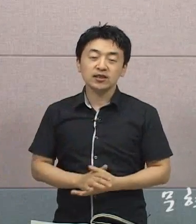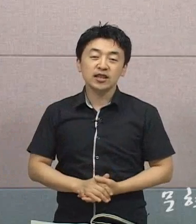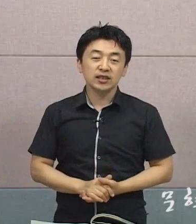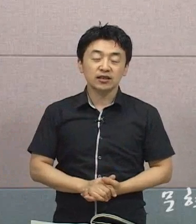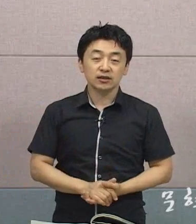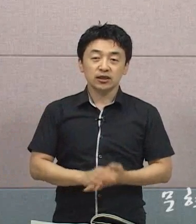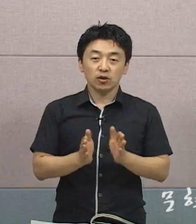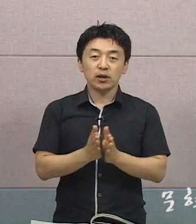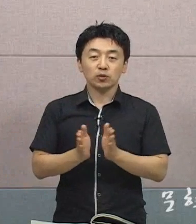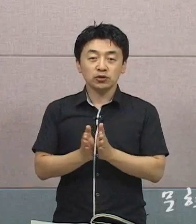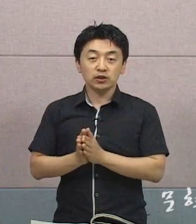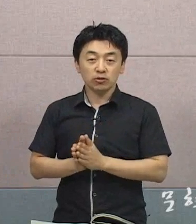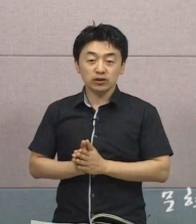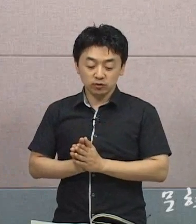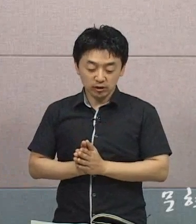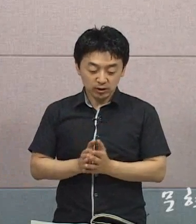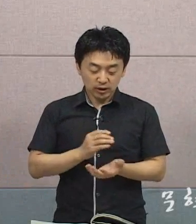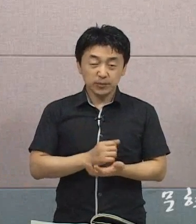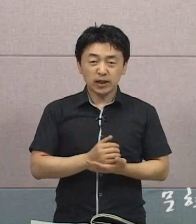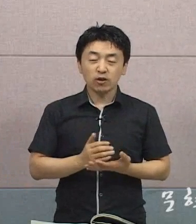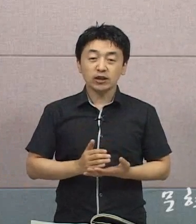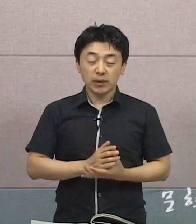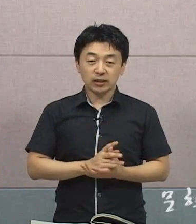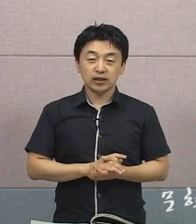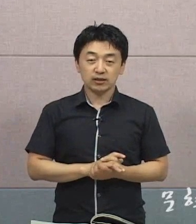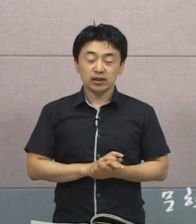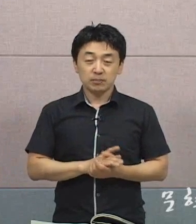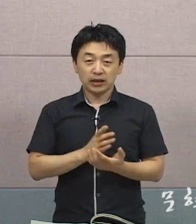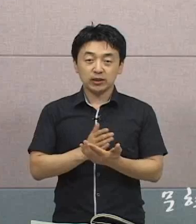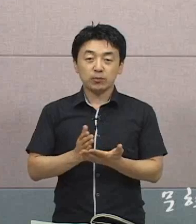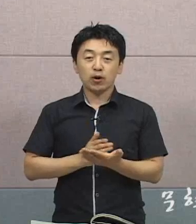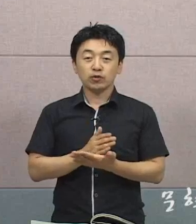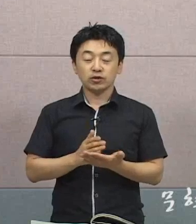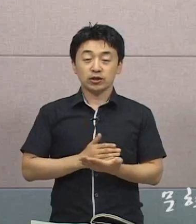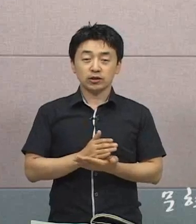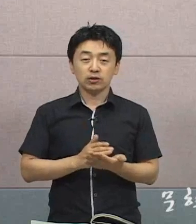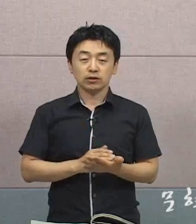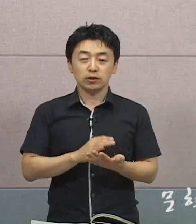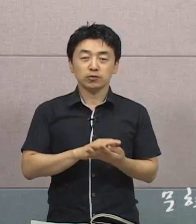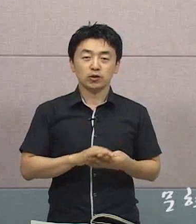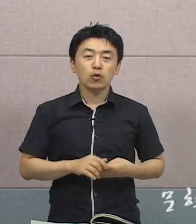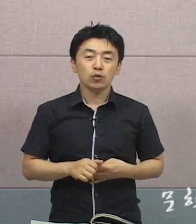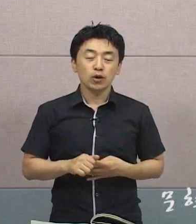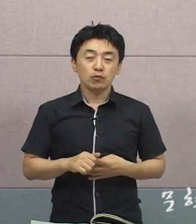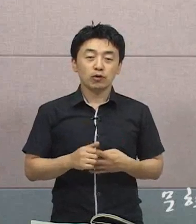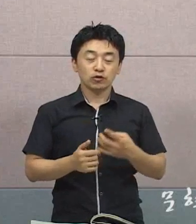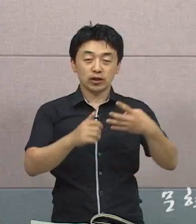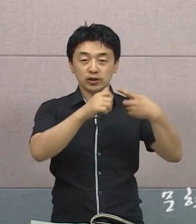등장하지 않는 정말 농식 수화들이고요, 의미가 여러 가지 많이 내포하고 있는 것들이거든요. 그래서 여러분들이 꼭 외워주셔야 할 첫